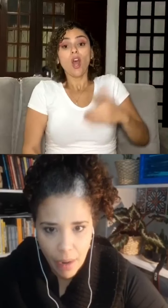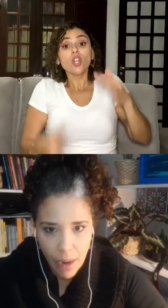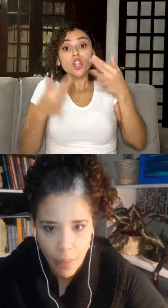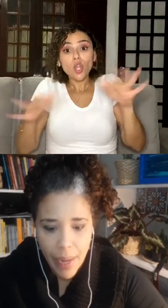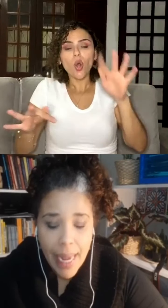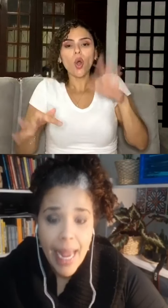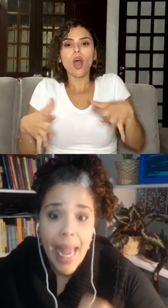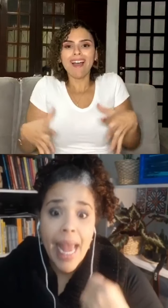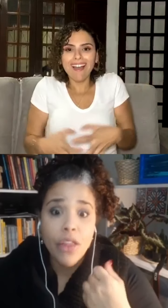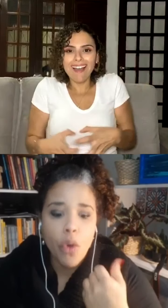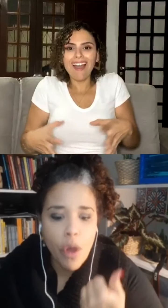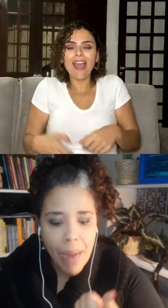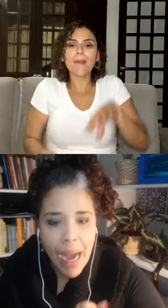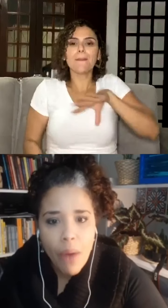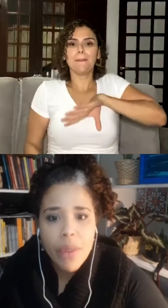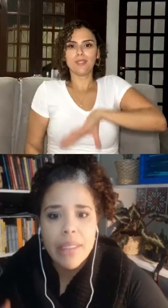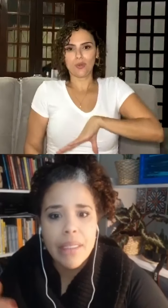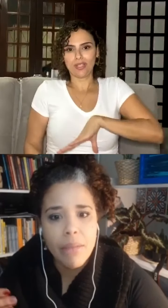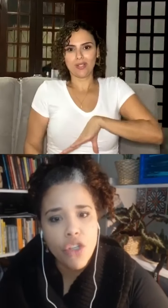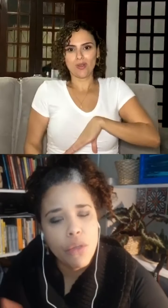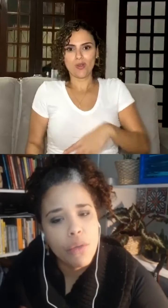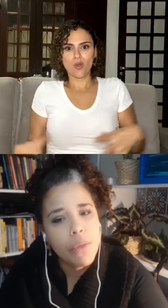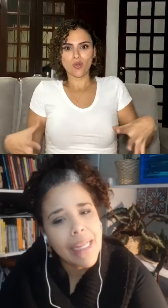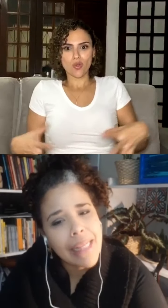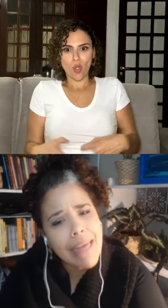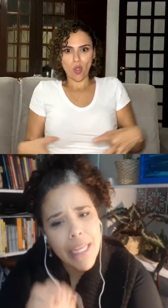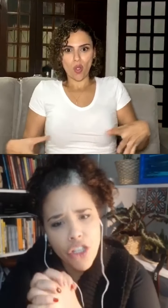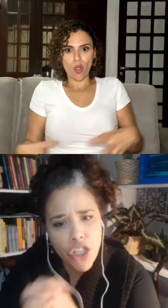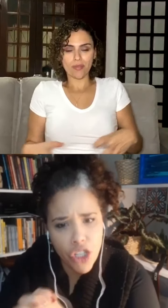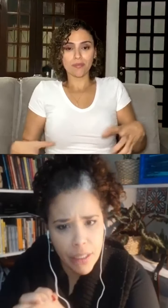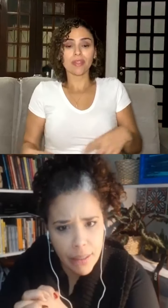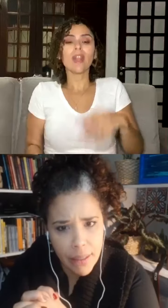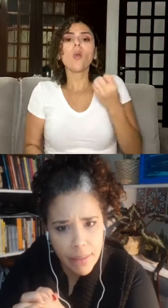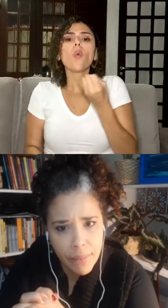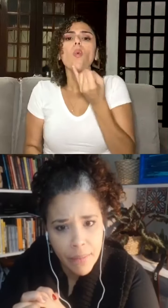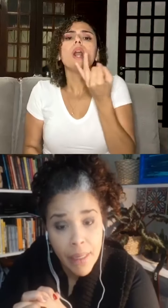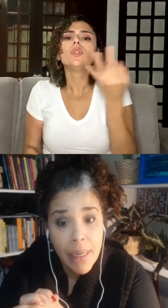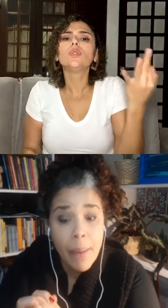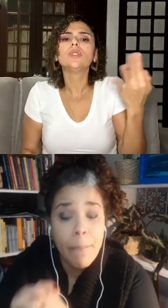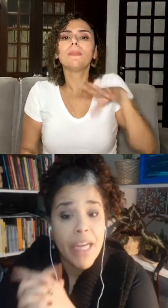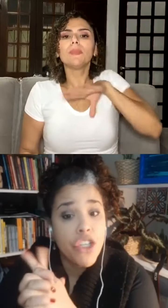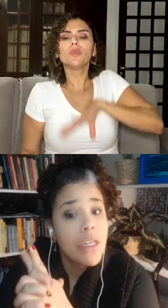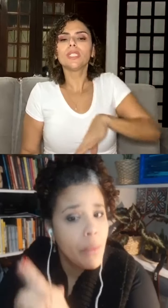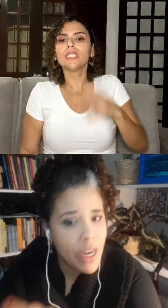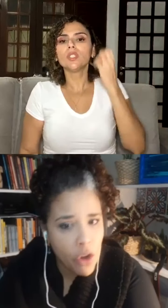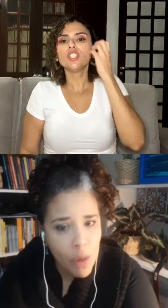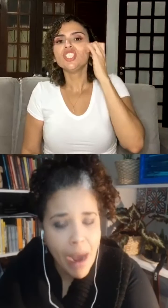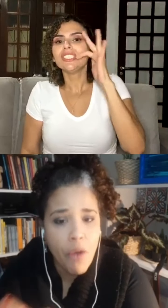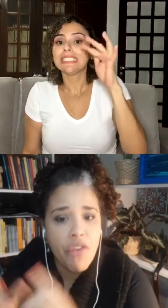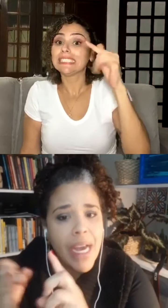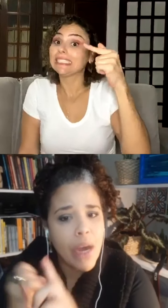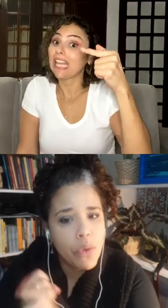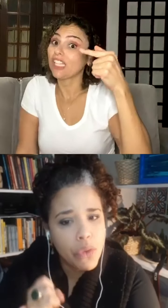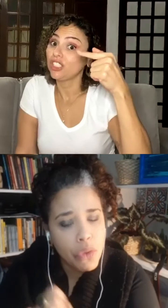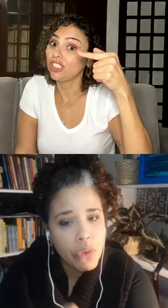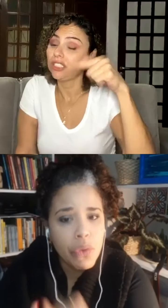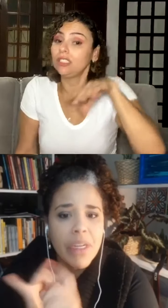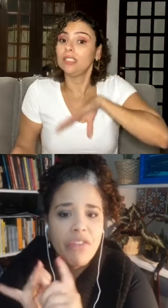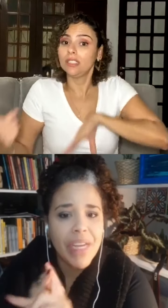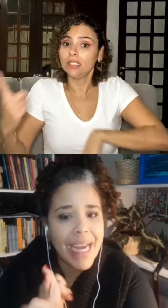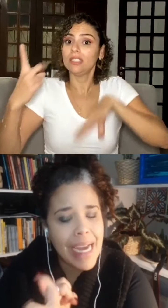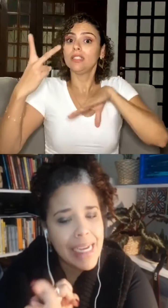menstrual. É normal que se menstrue até 7 dias, mas não é normal ficar com